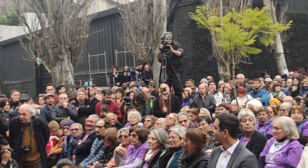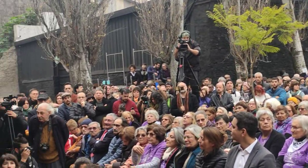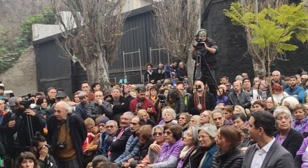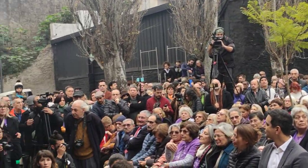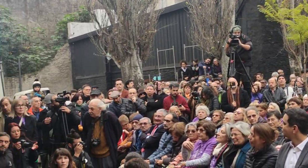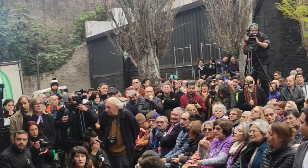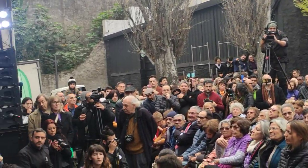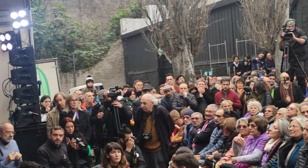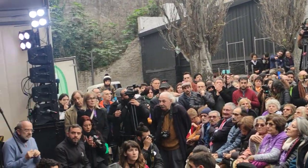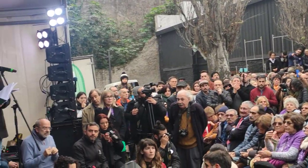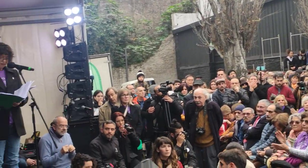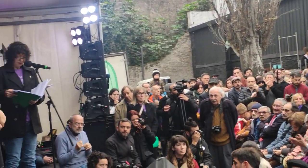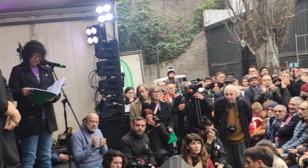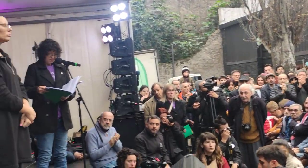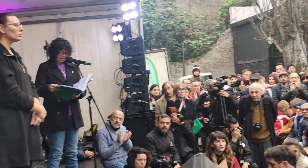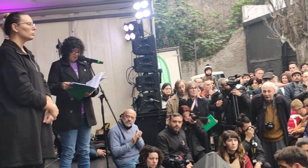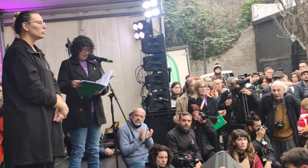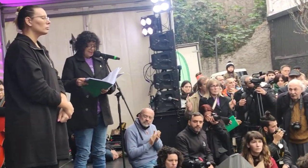de Estado.